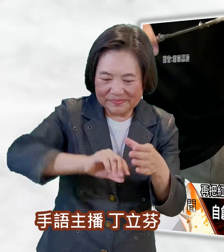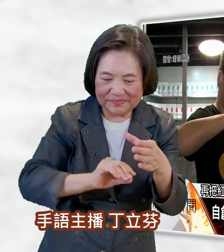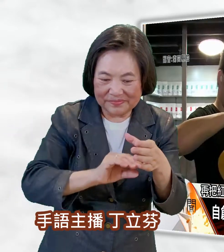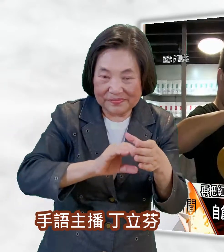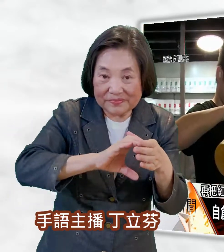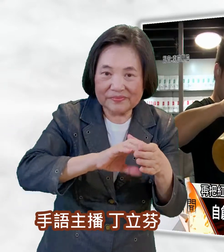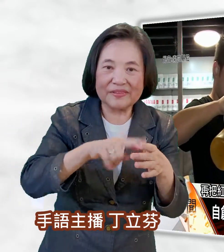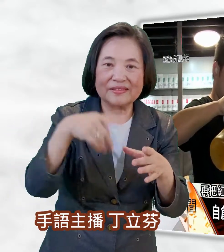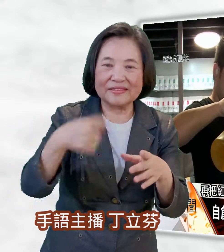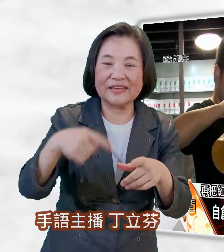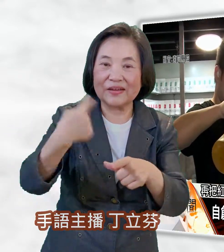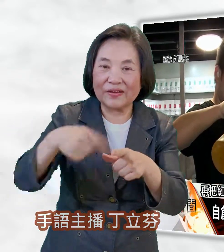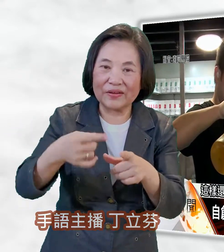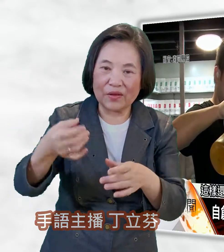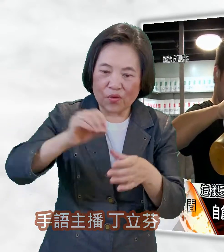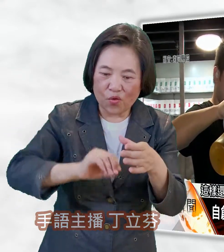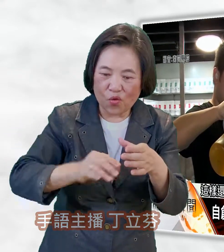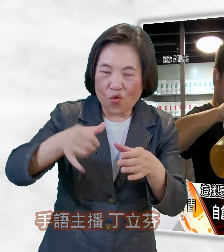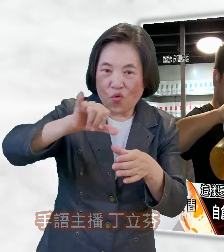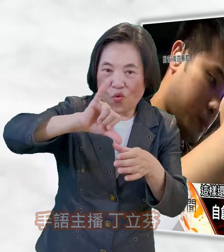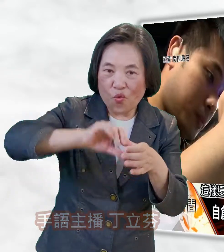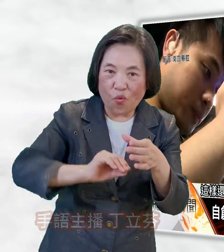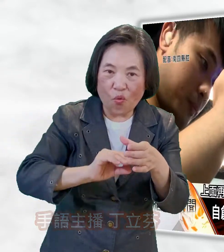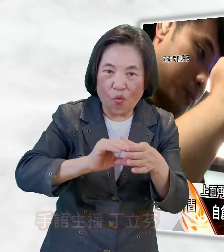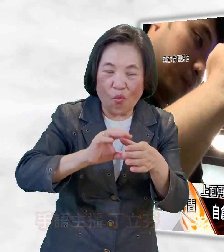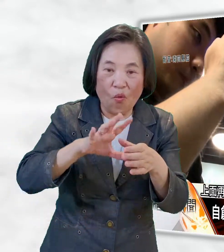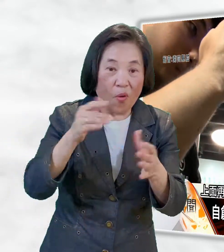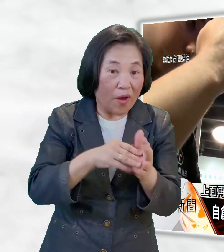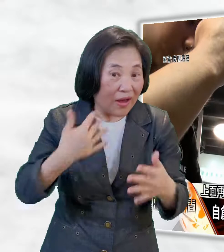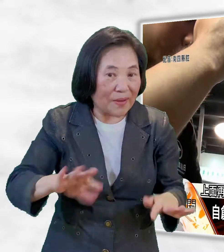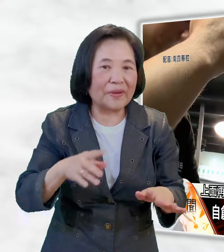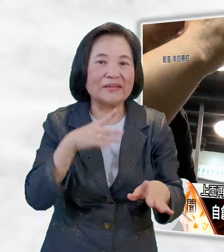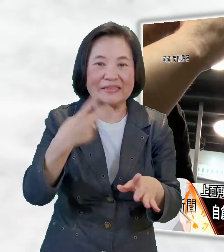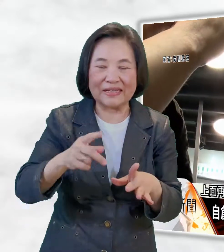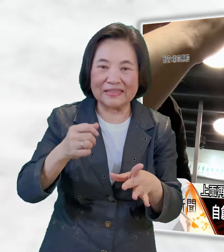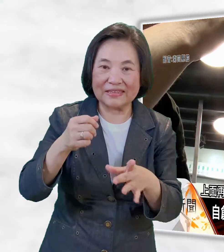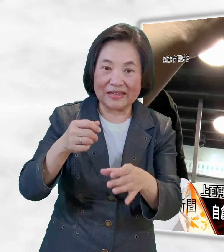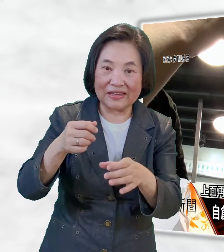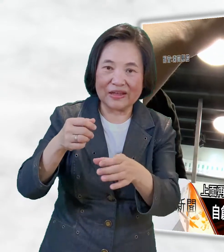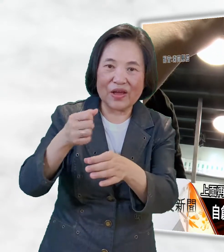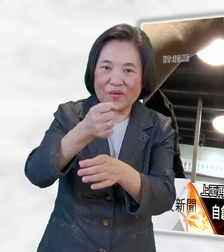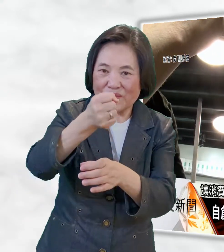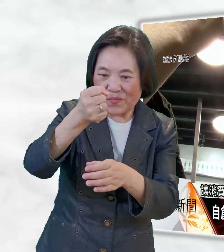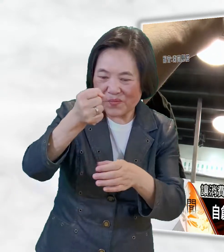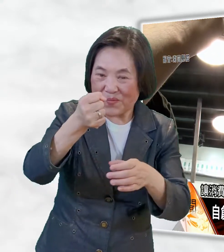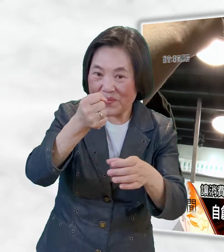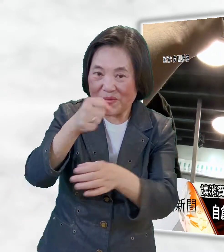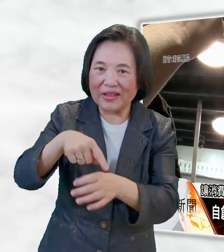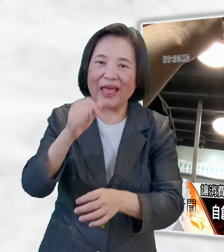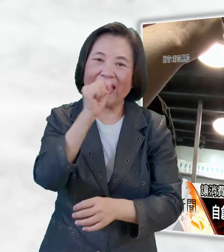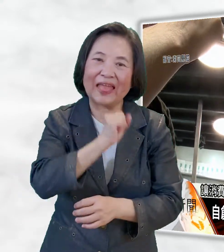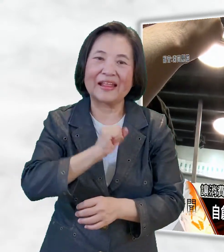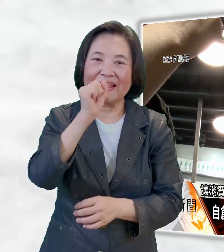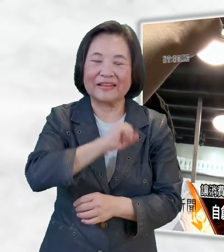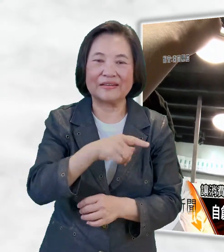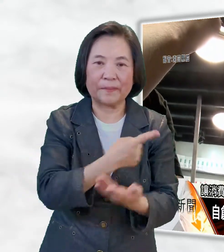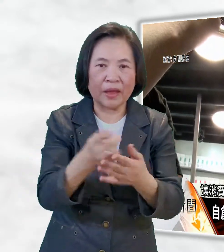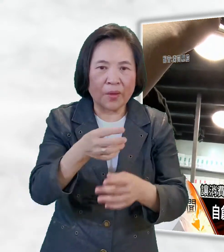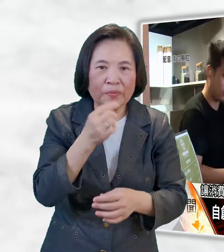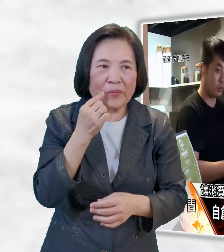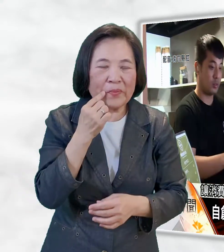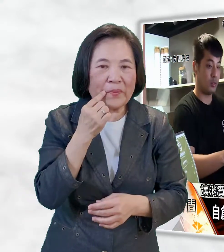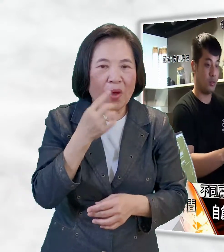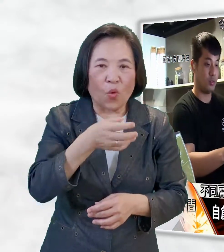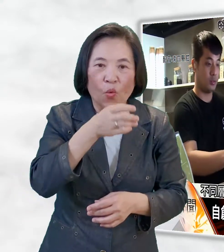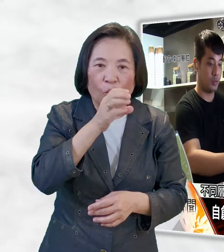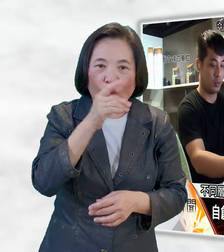业地位，再同红茶争满，安尼还莫说，但国方再建立成茶乡双麒麟，本身为茶州的士多同